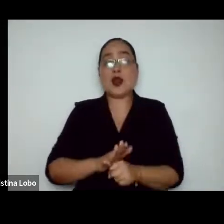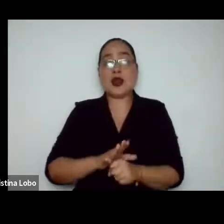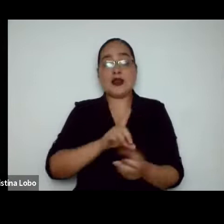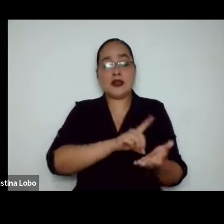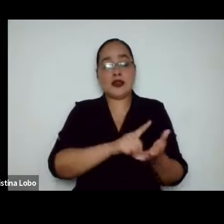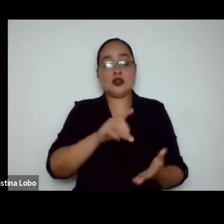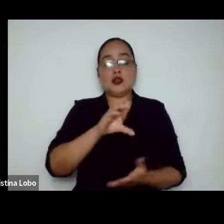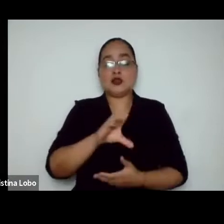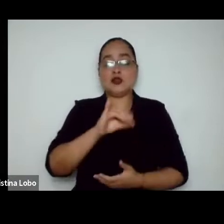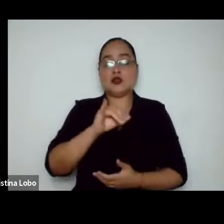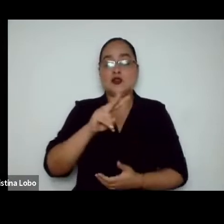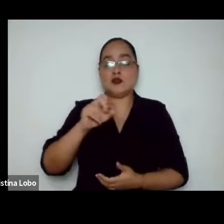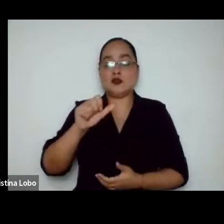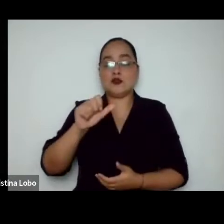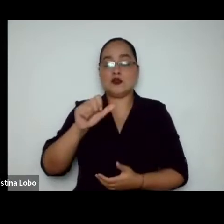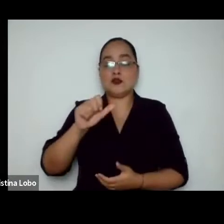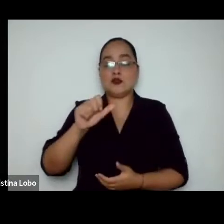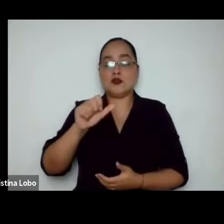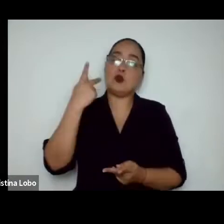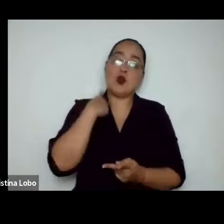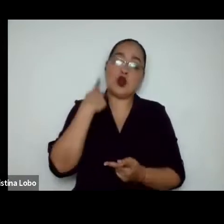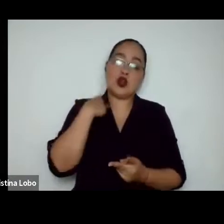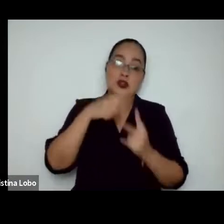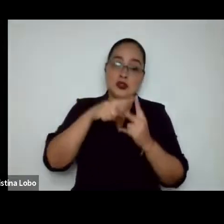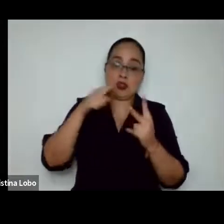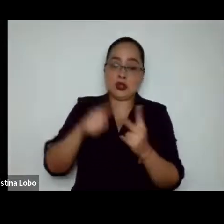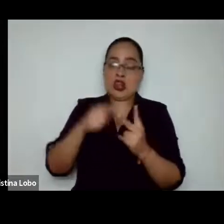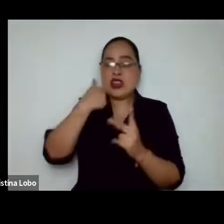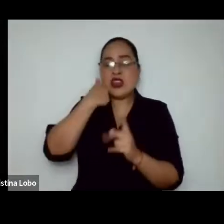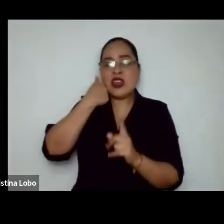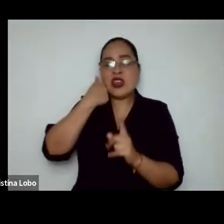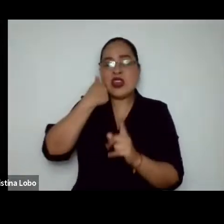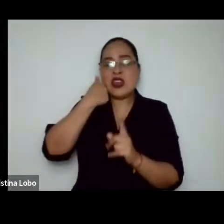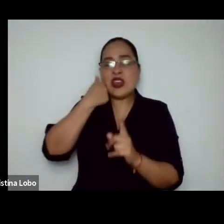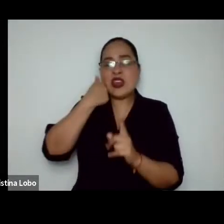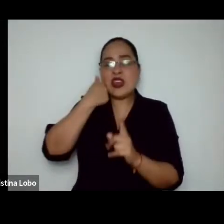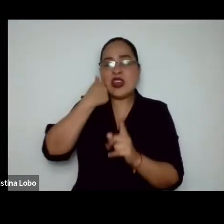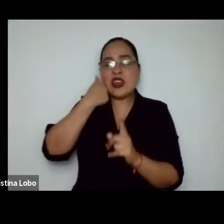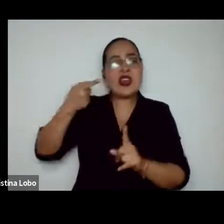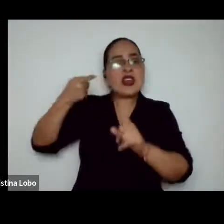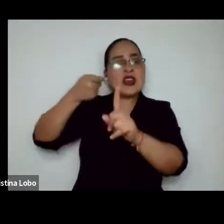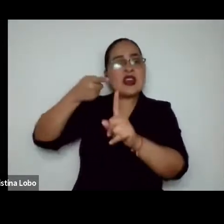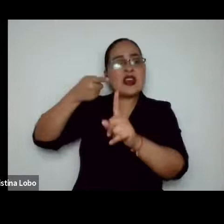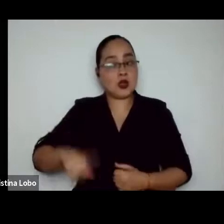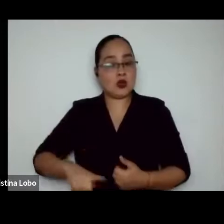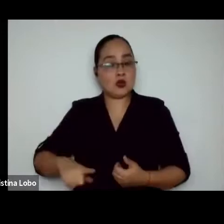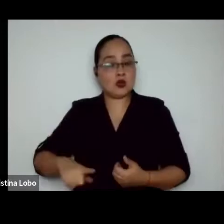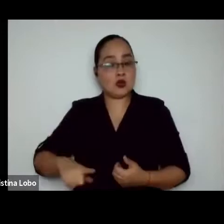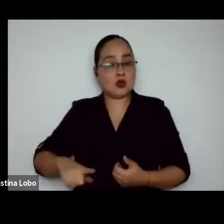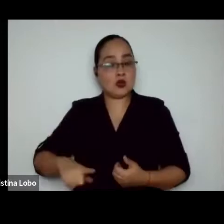políticos, lo que pretendían o lo que pretenden es que el